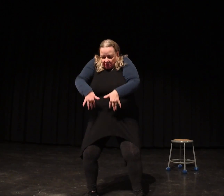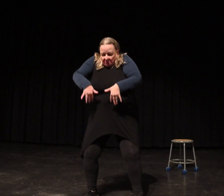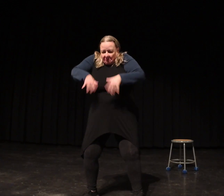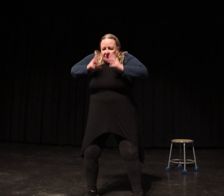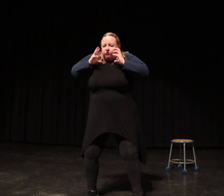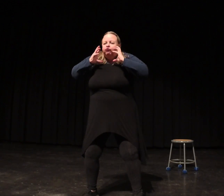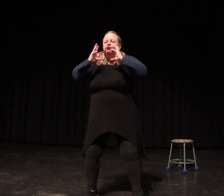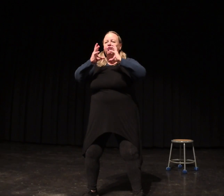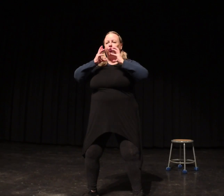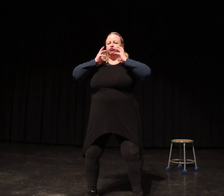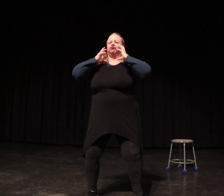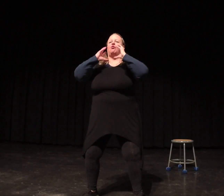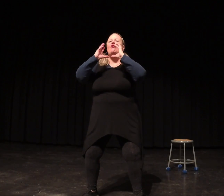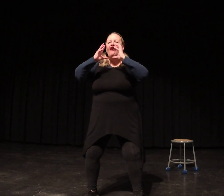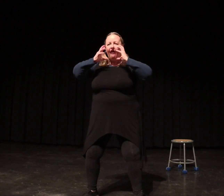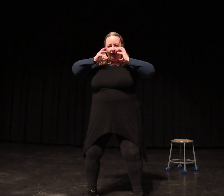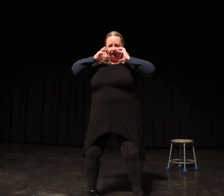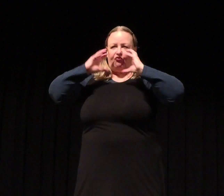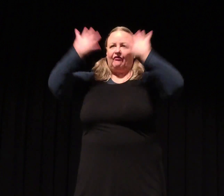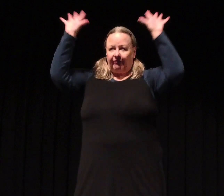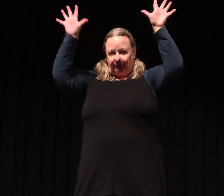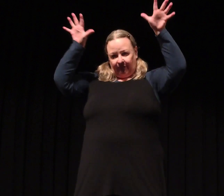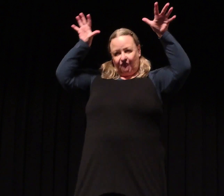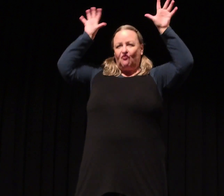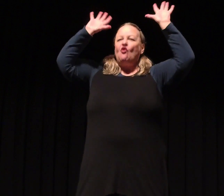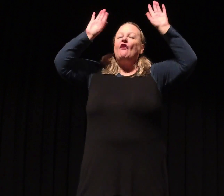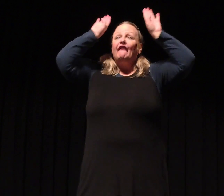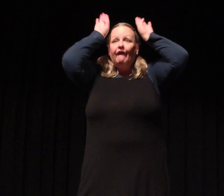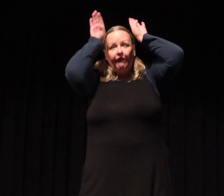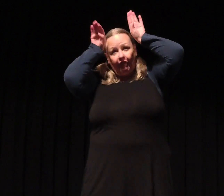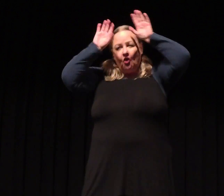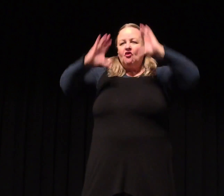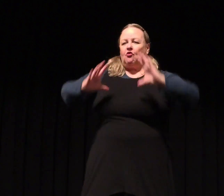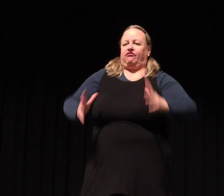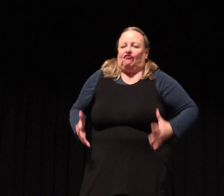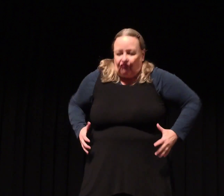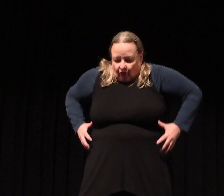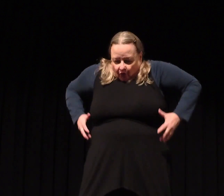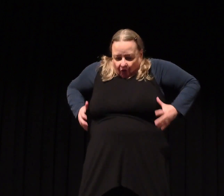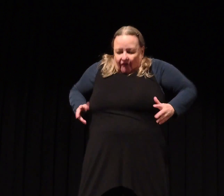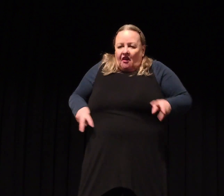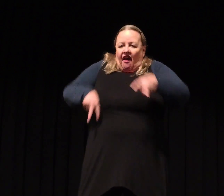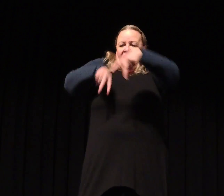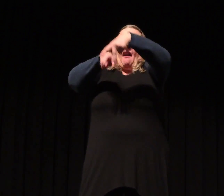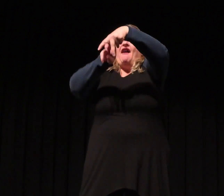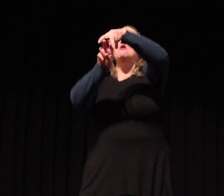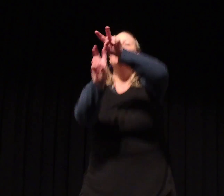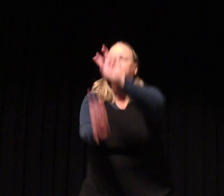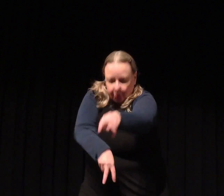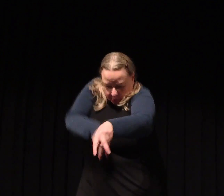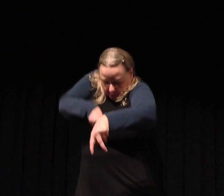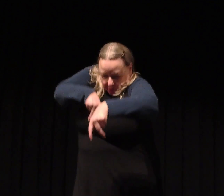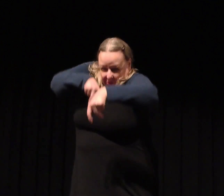chevreuil-là. Oh, avez-vous ses pattes, sa tête? Oh là là, c'est majestueux. Oh là là.